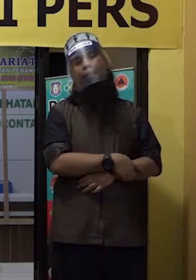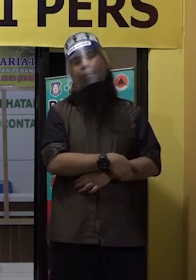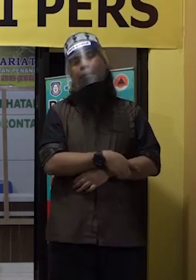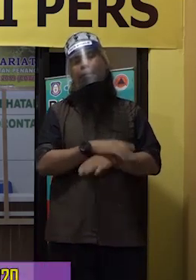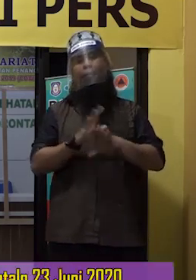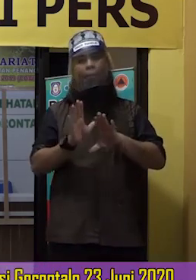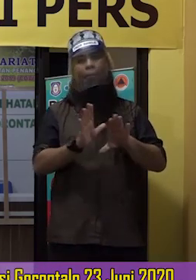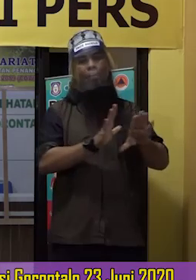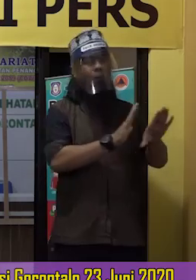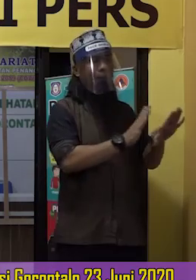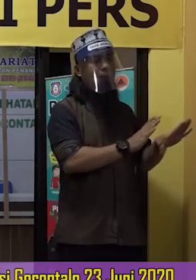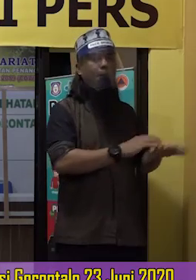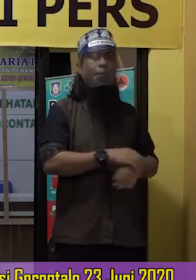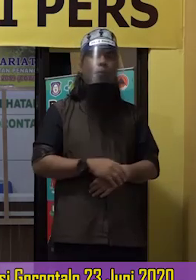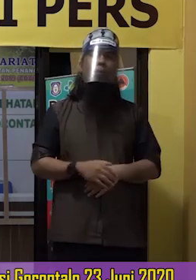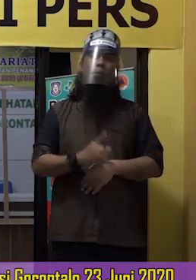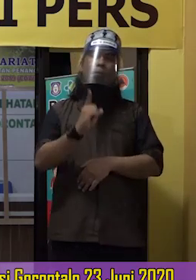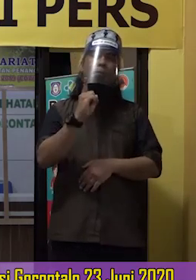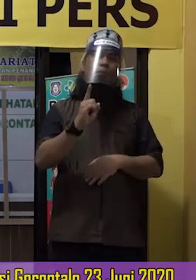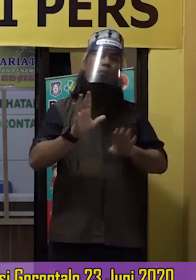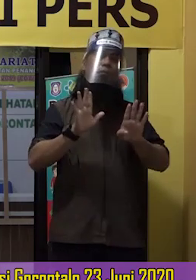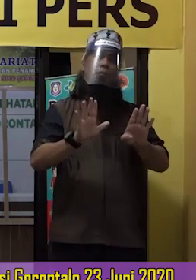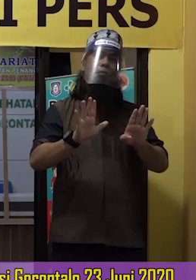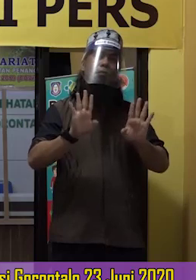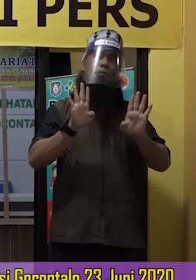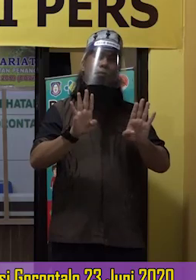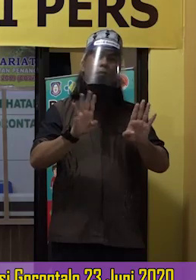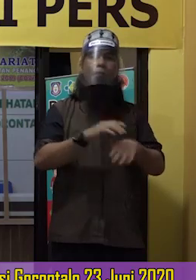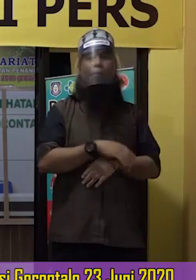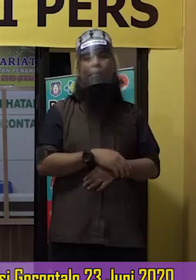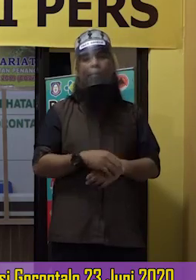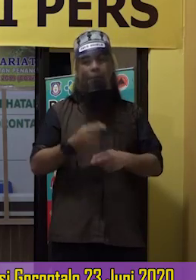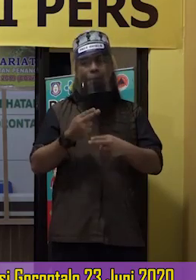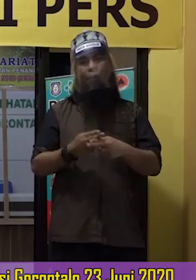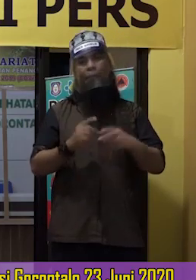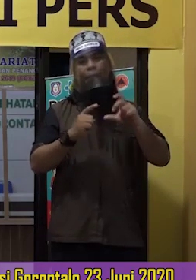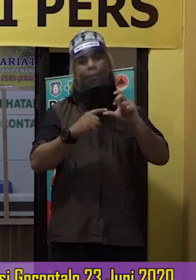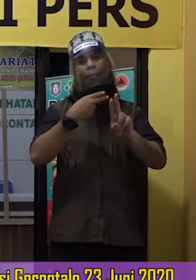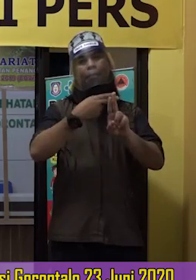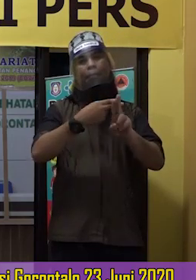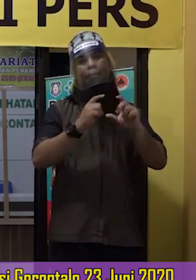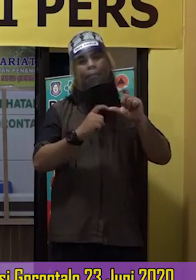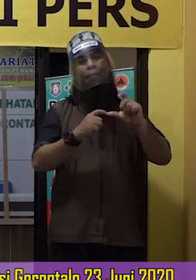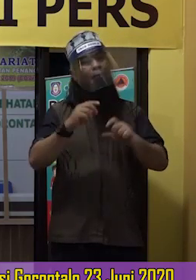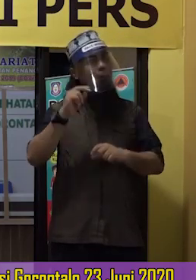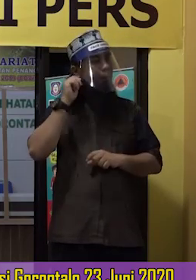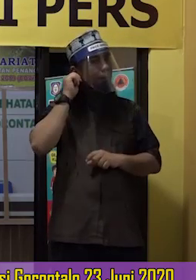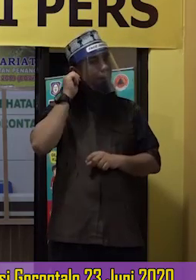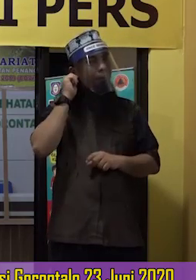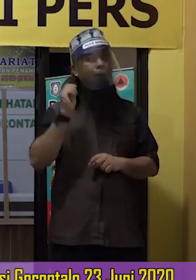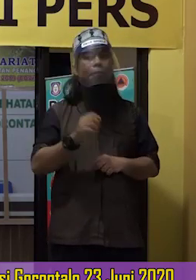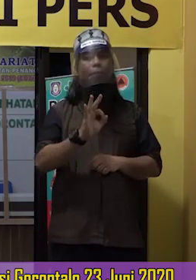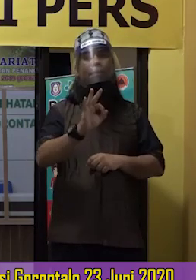Yang berikutnya yang sembuh adalah pasien 198, nama SVS, perempuan